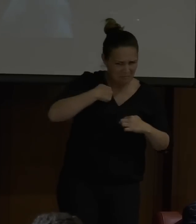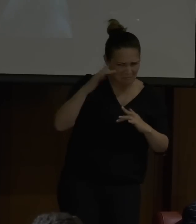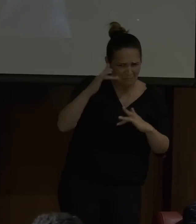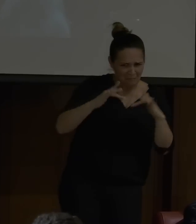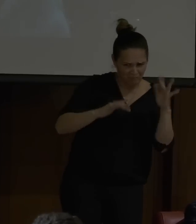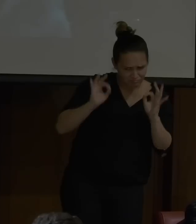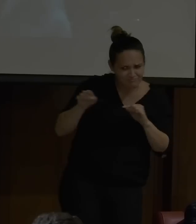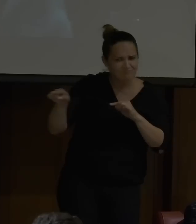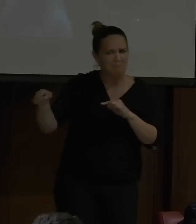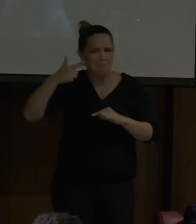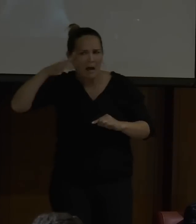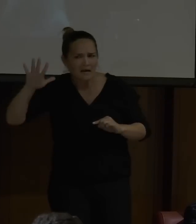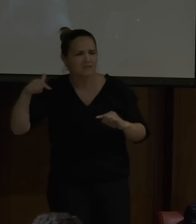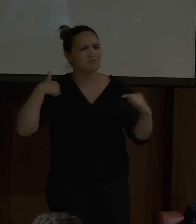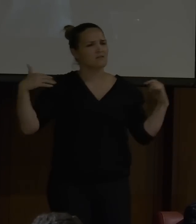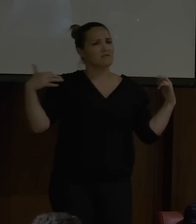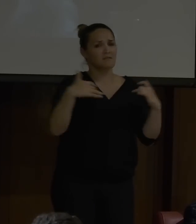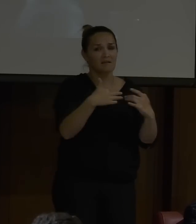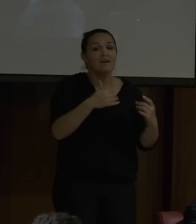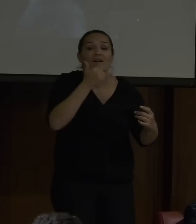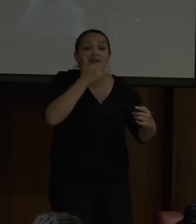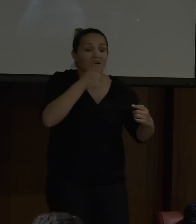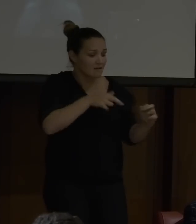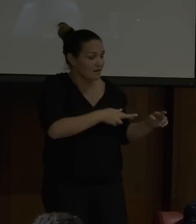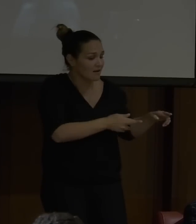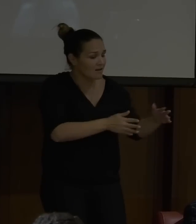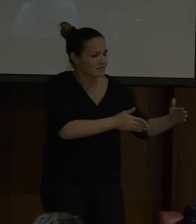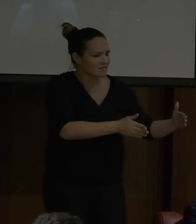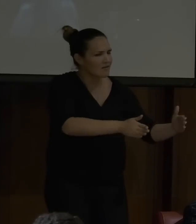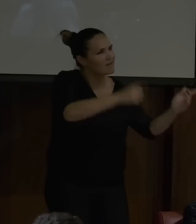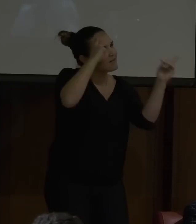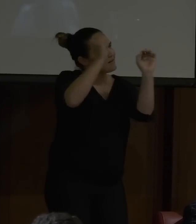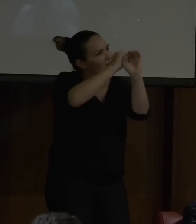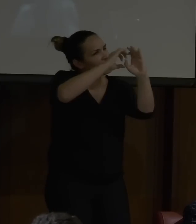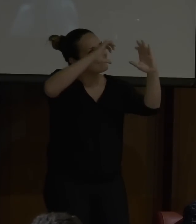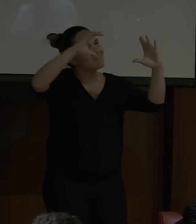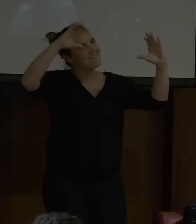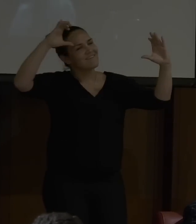mío. Y era que estaba en el río pensando en